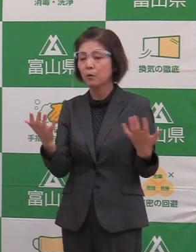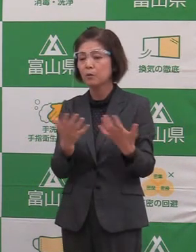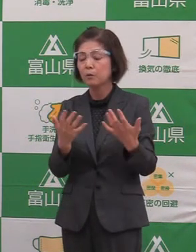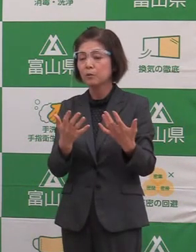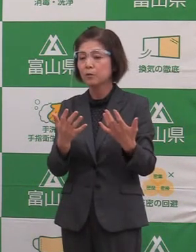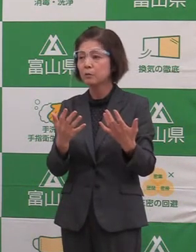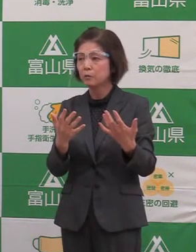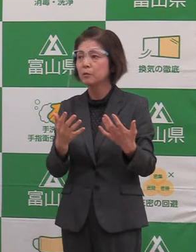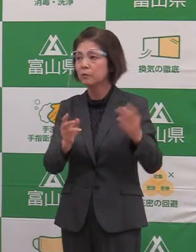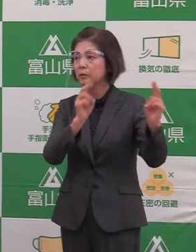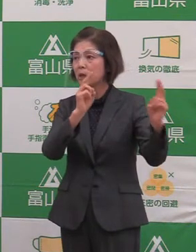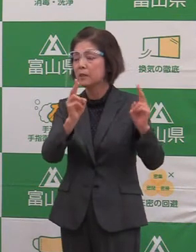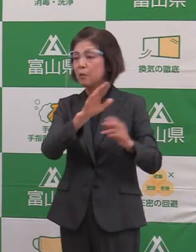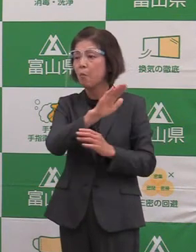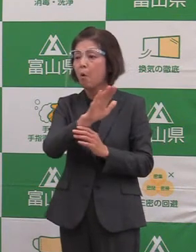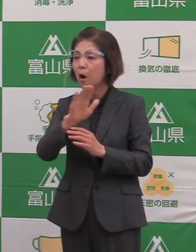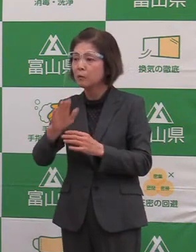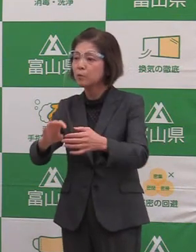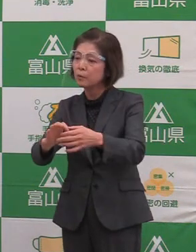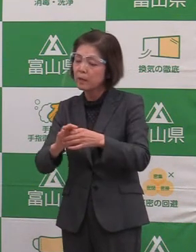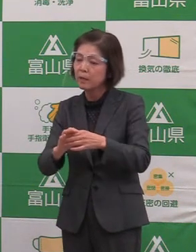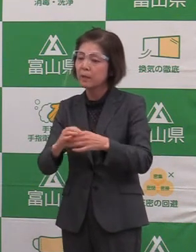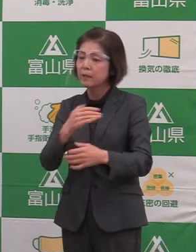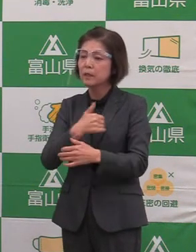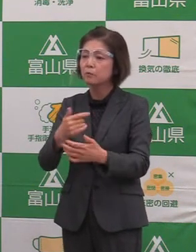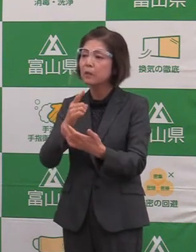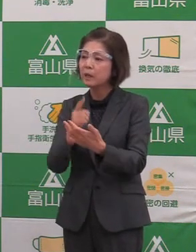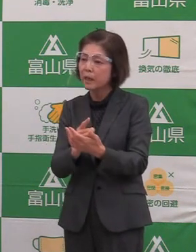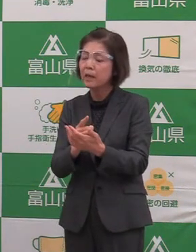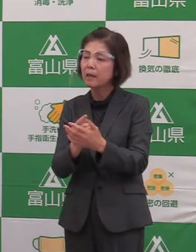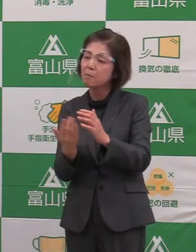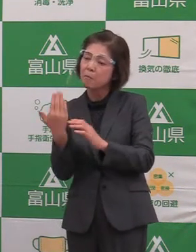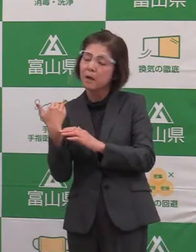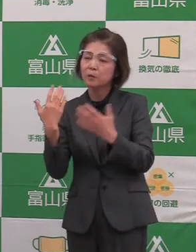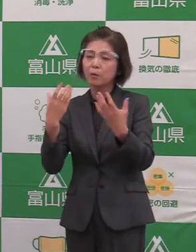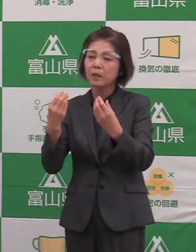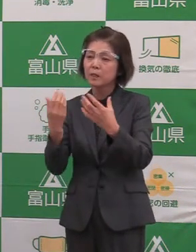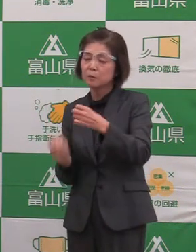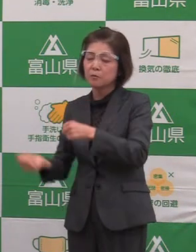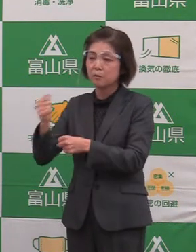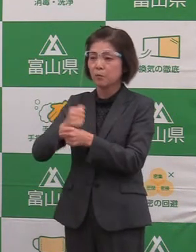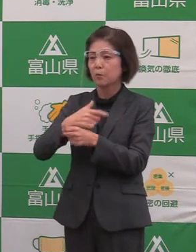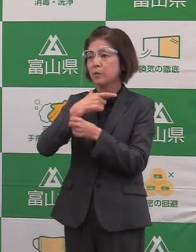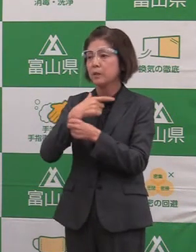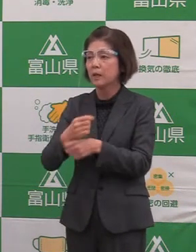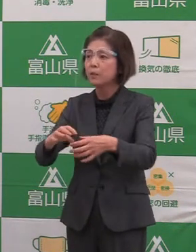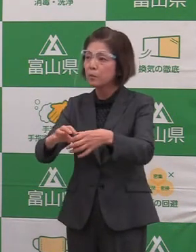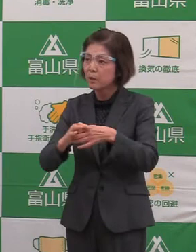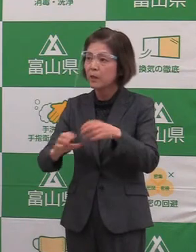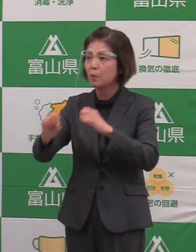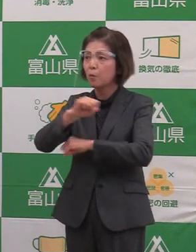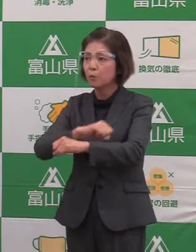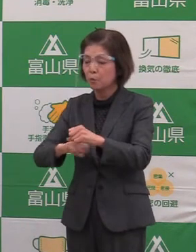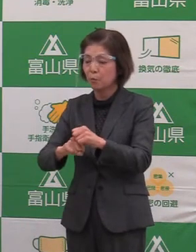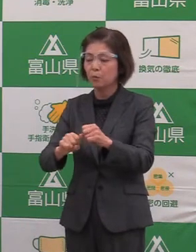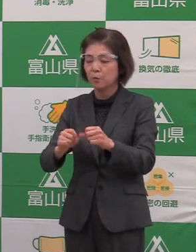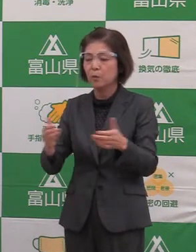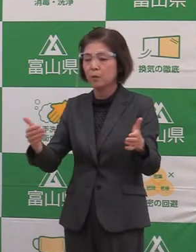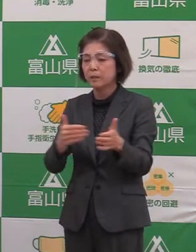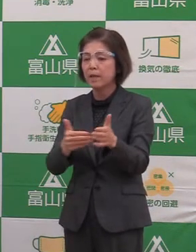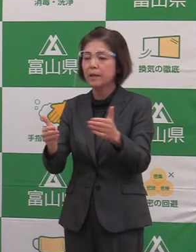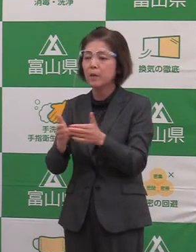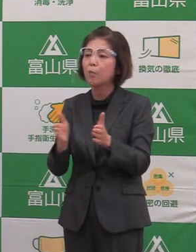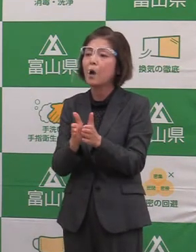動を通常の状態に戻していきたい、そのようなことからこのように行動制限を緩和をするということ